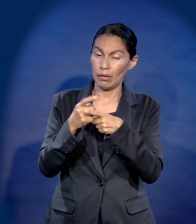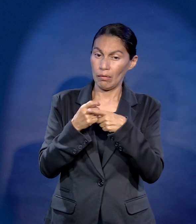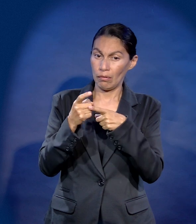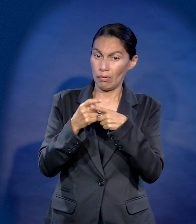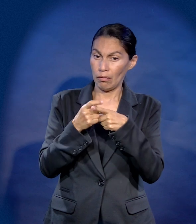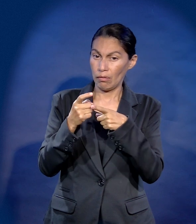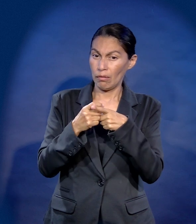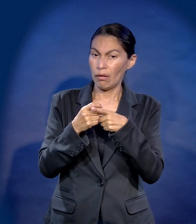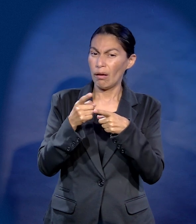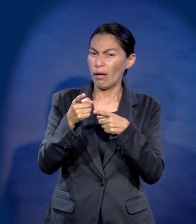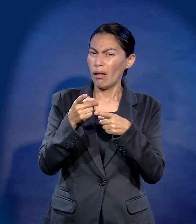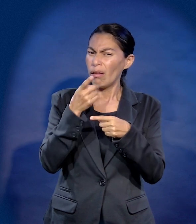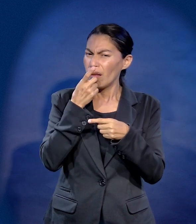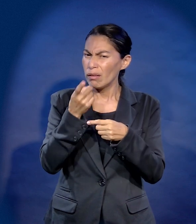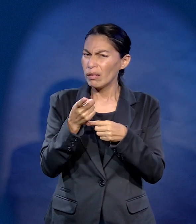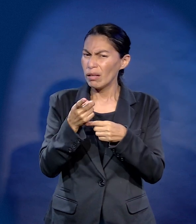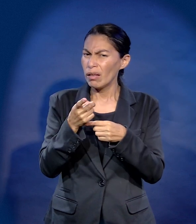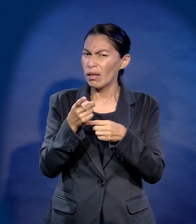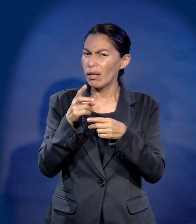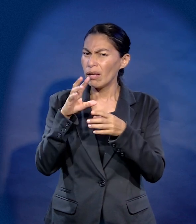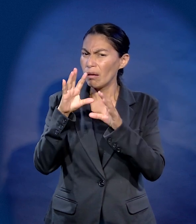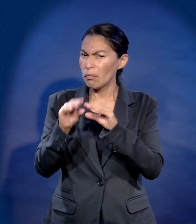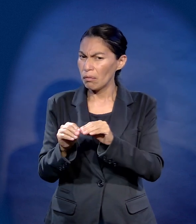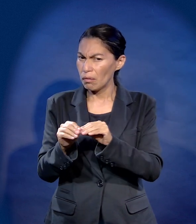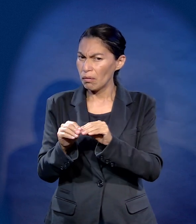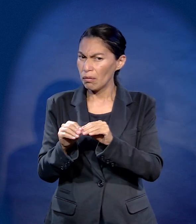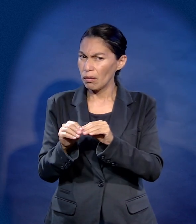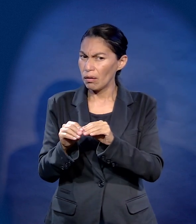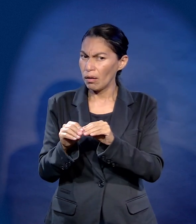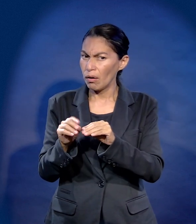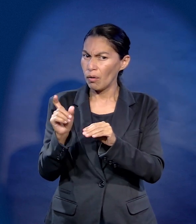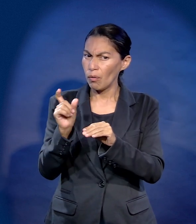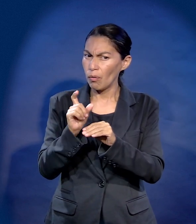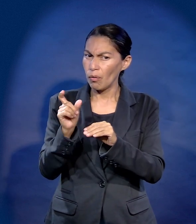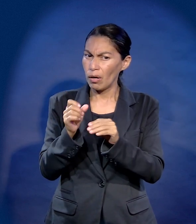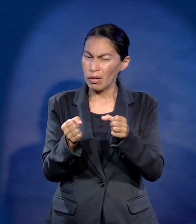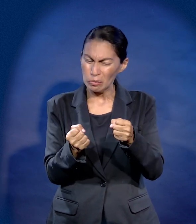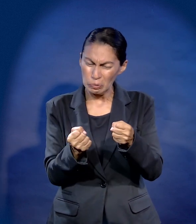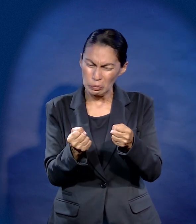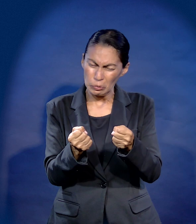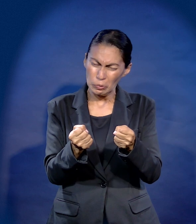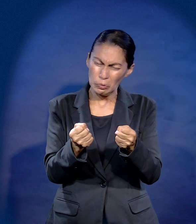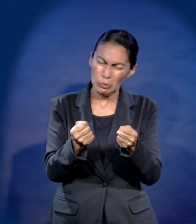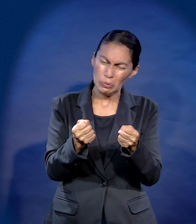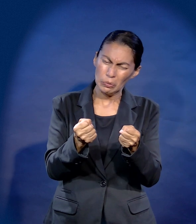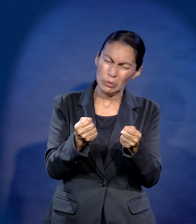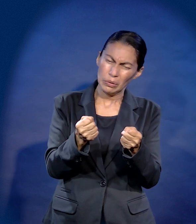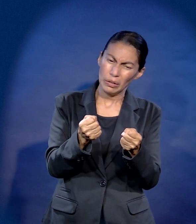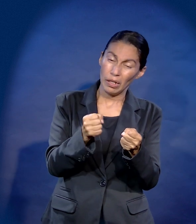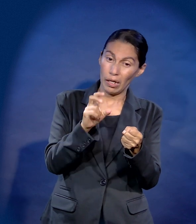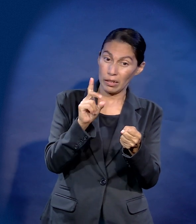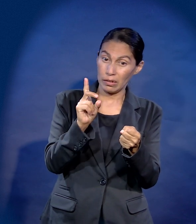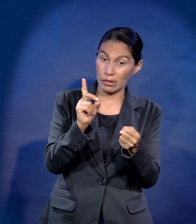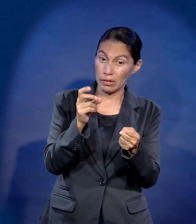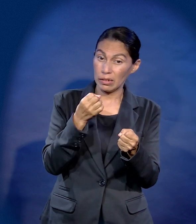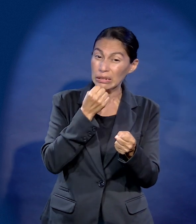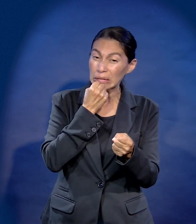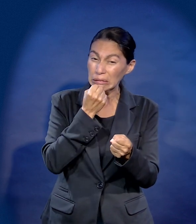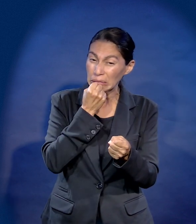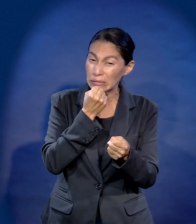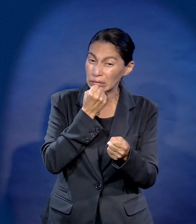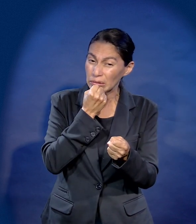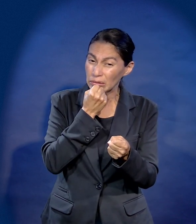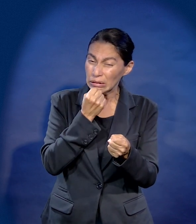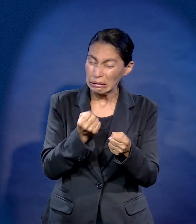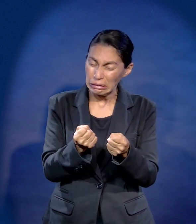era desactivado, así decían las letras chiquitas del manual, cuando el timón era forzado